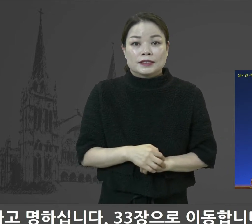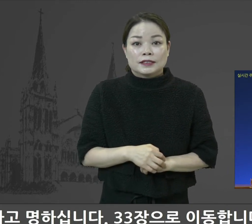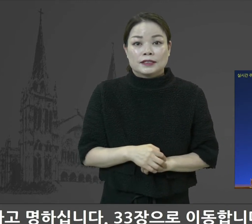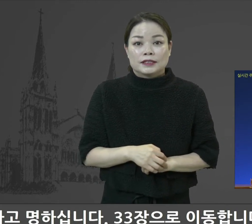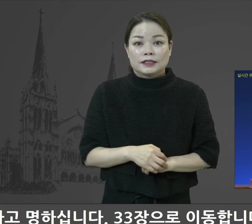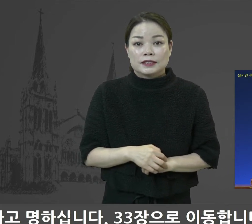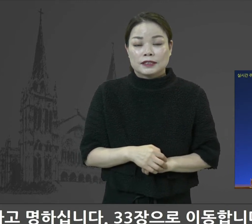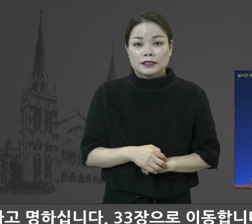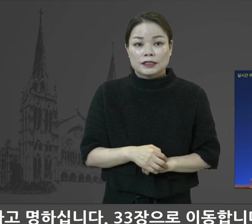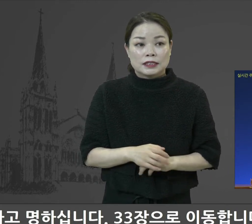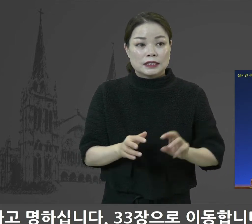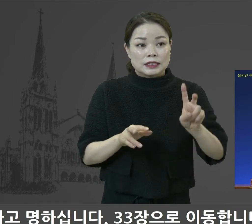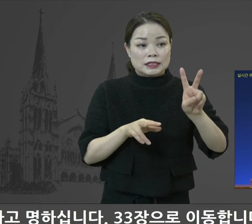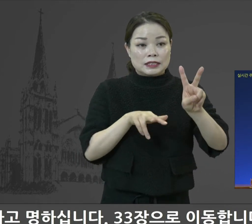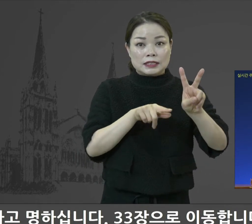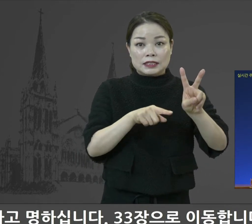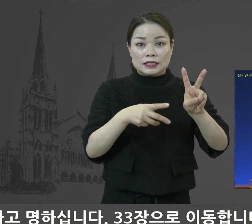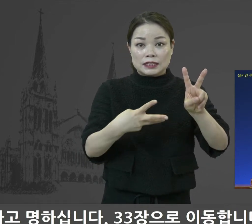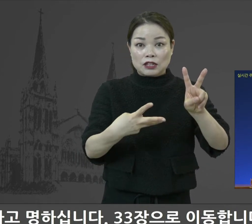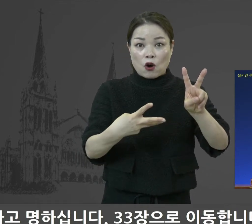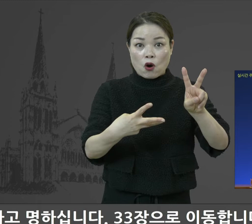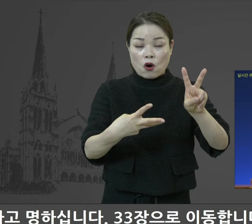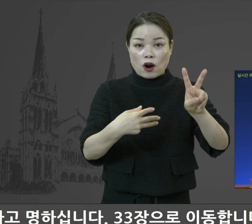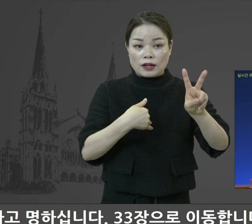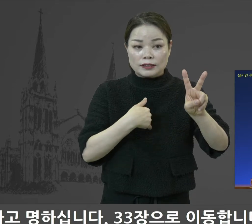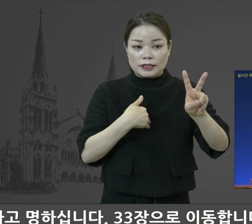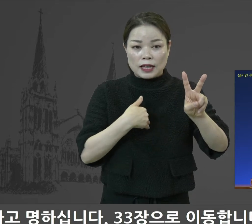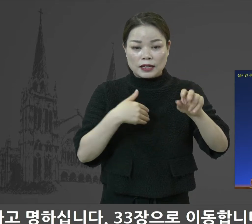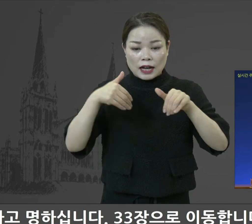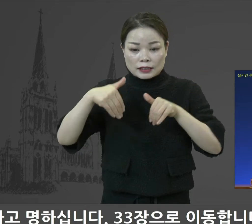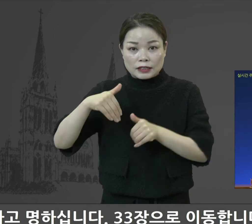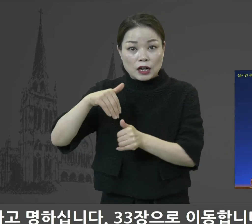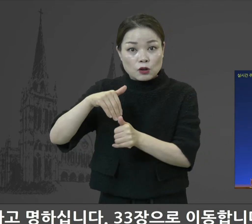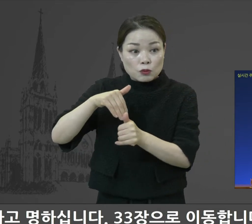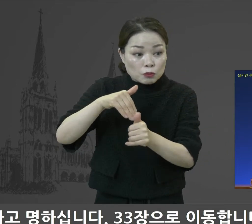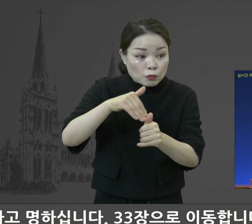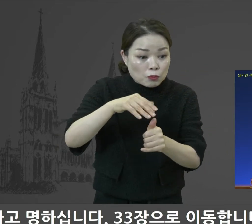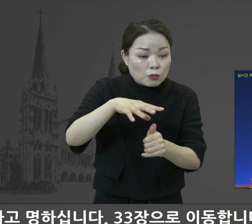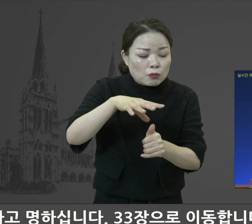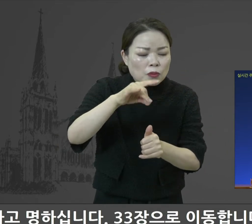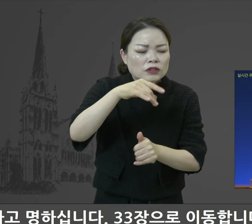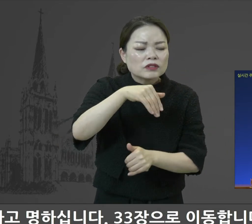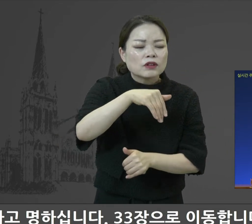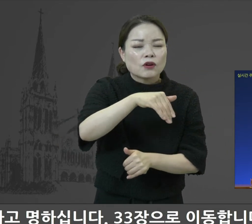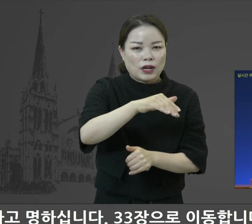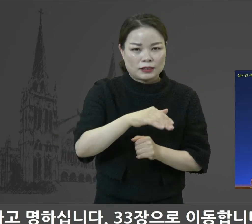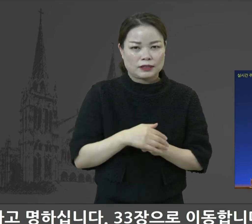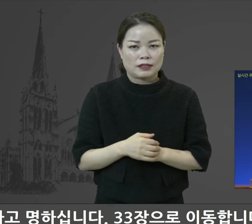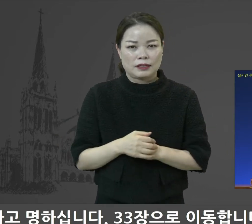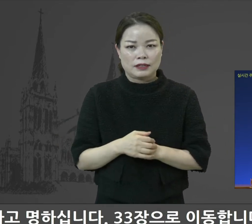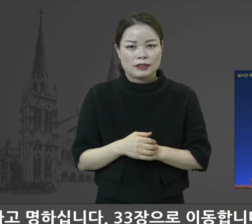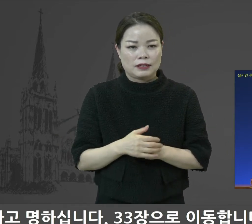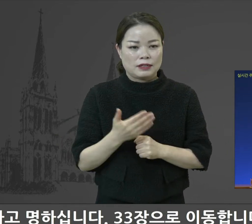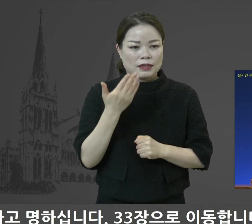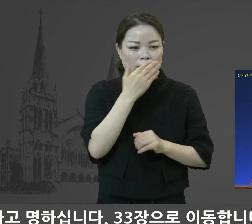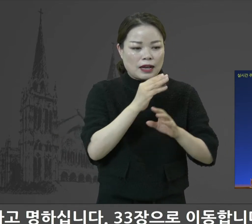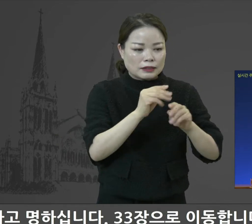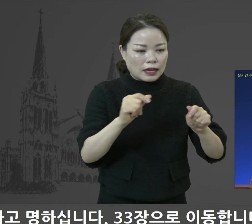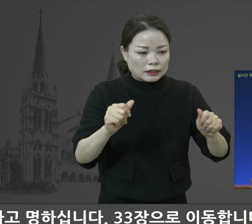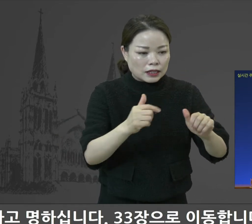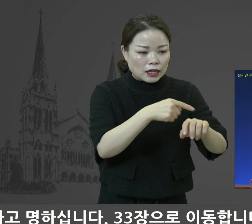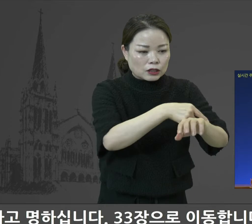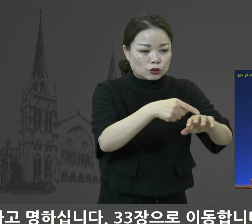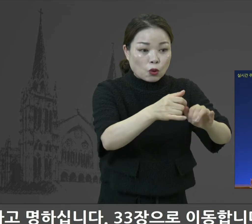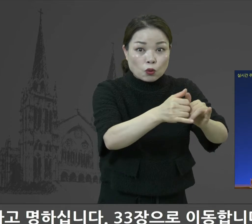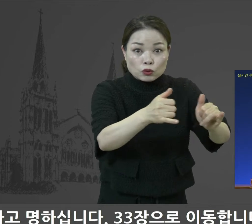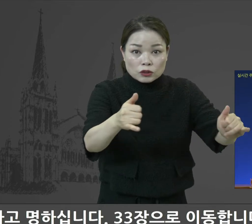네, 2절을 보니까 내가 사자를 보내서 먼저 가서 가나안 땅에 있는